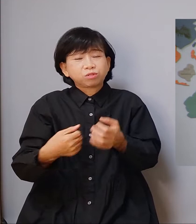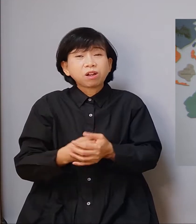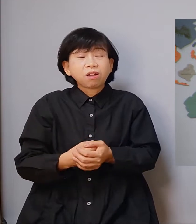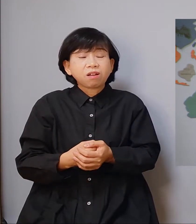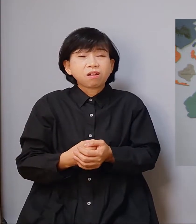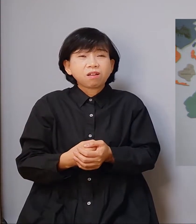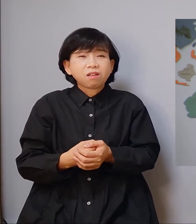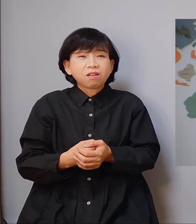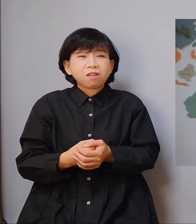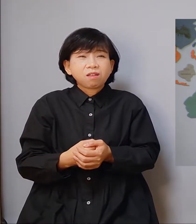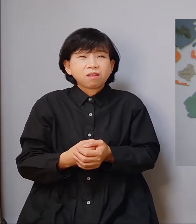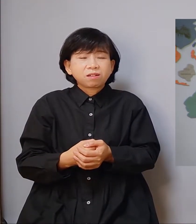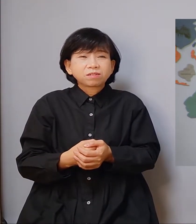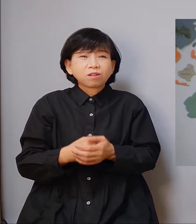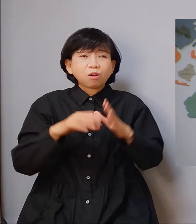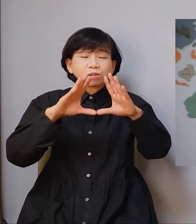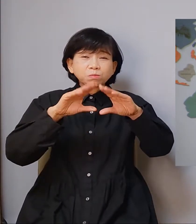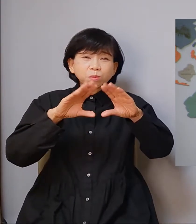머금은 것만